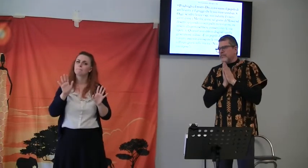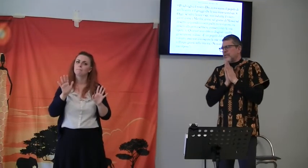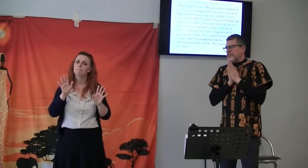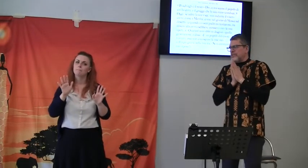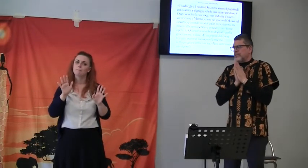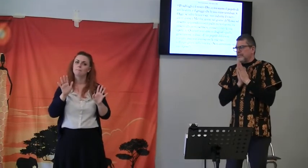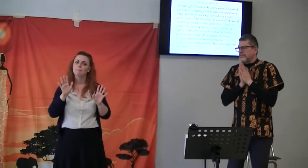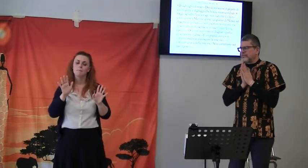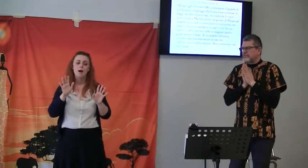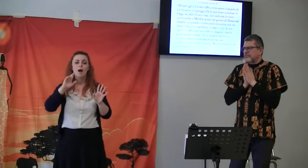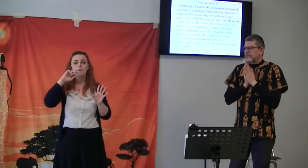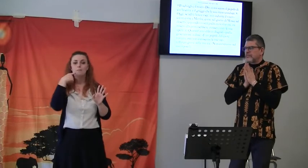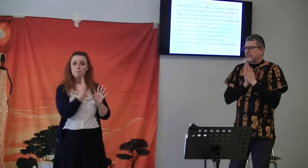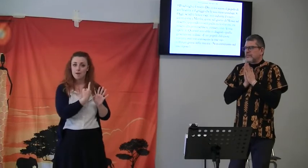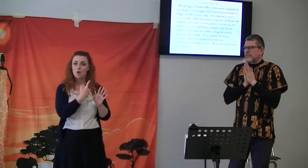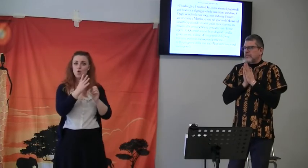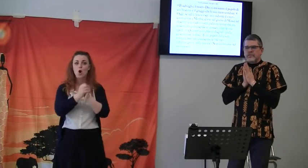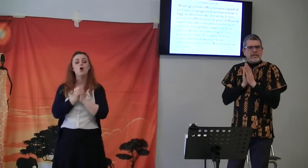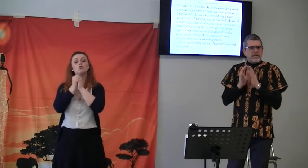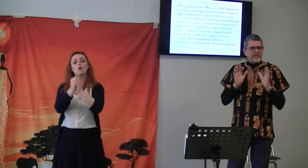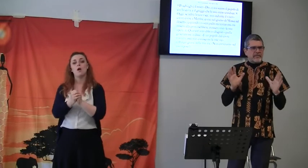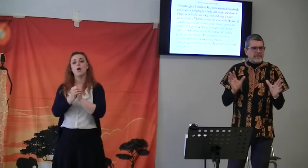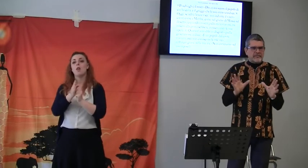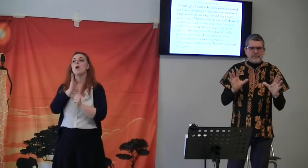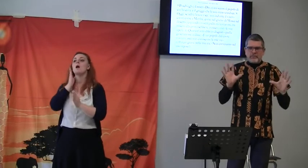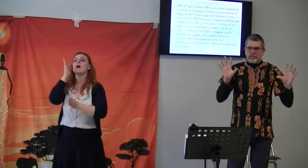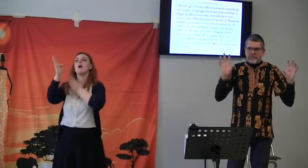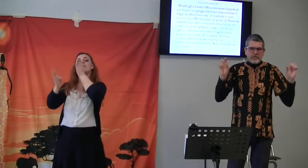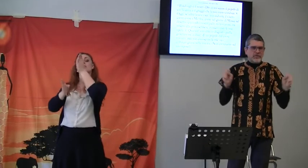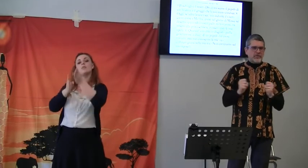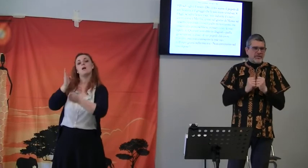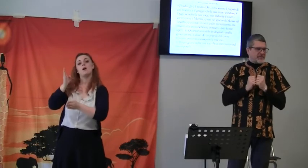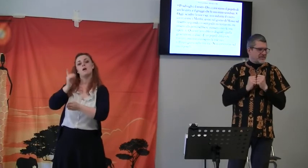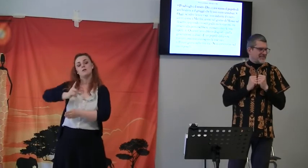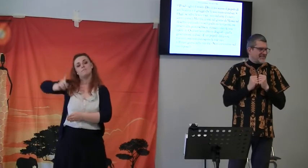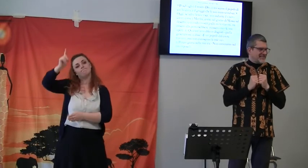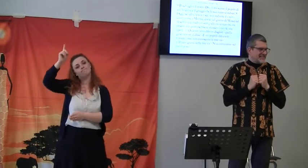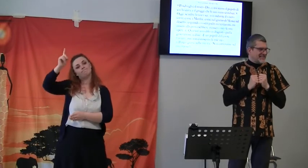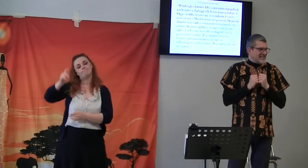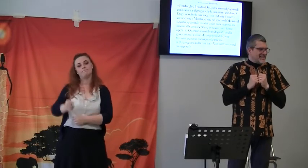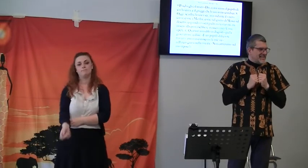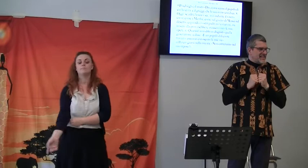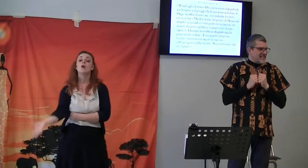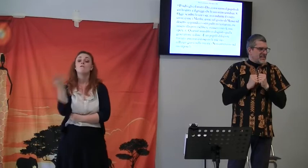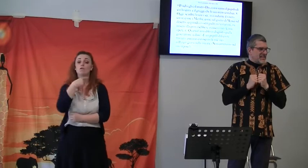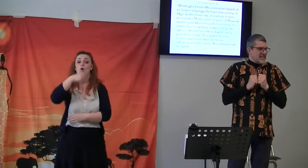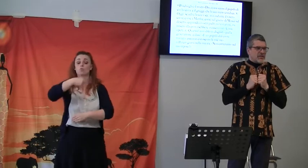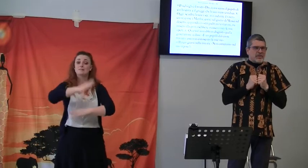adorare e celebrare il Signore. Io vorrei che questa mattina possiamo prendere questo concetto.